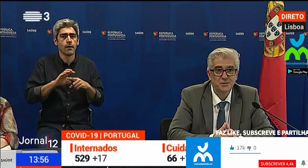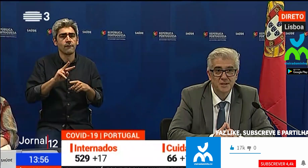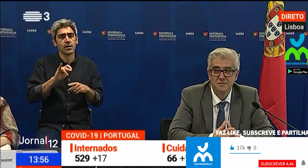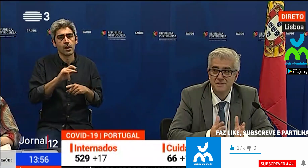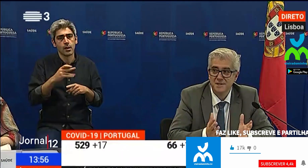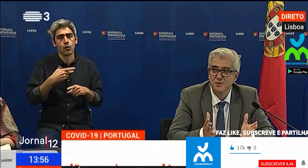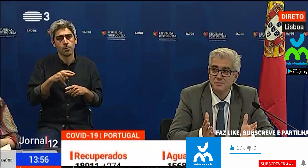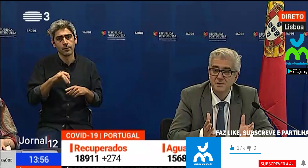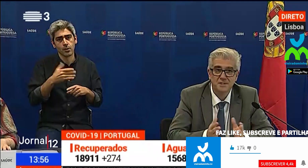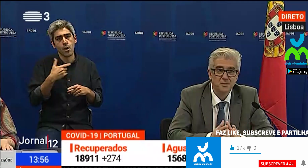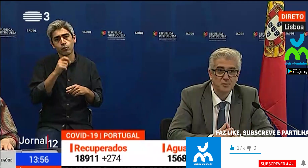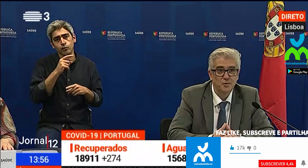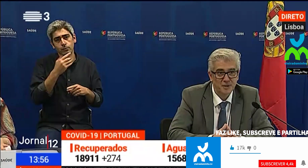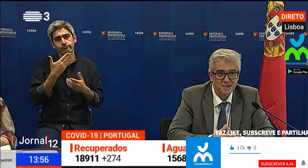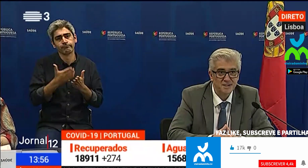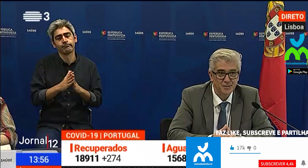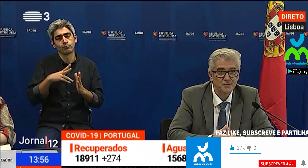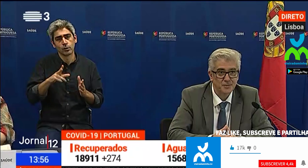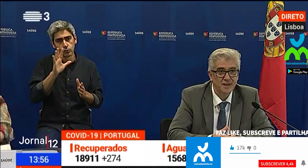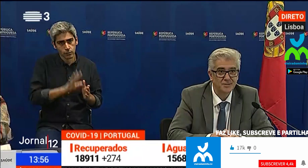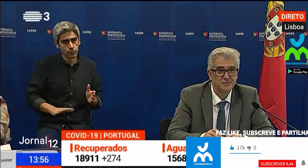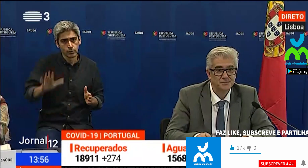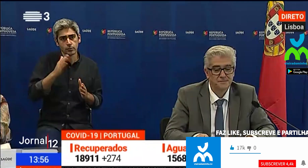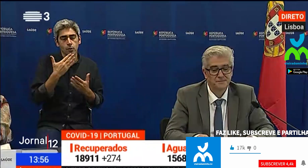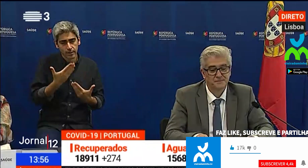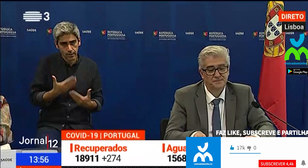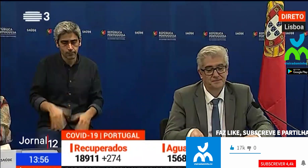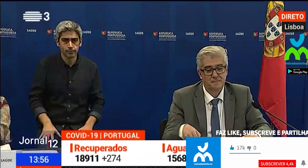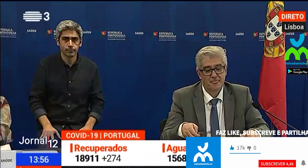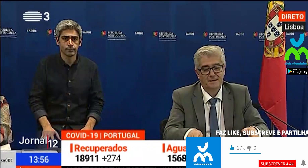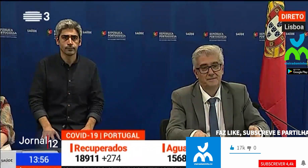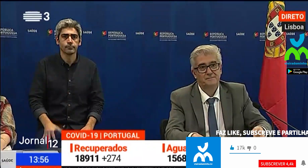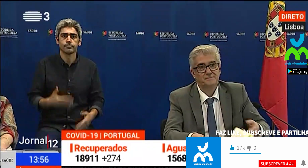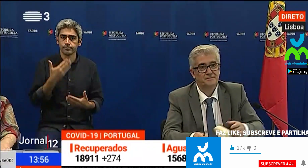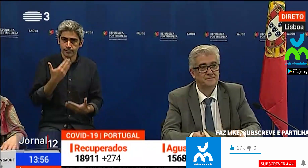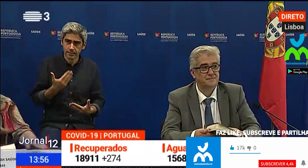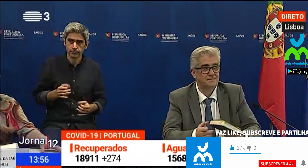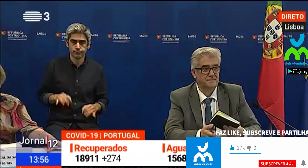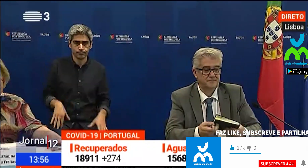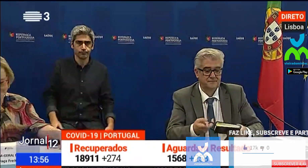oportunidade para fazer este apelo para o país inteiro. Muito obrigado. Obrigado de nós.